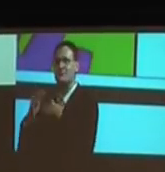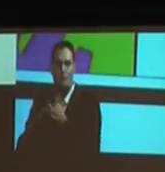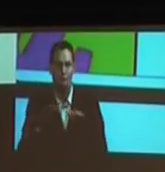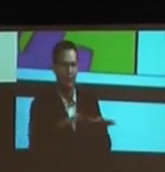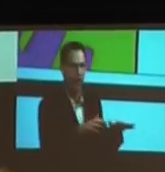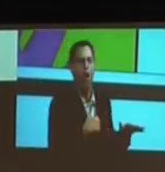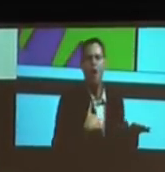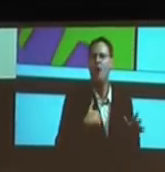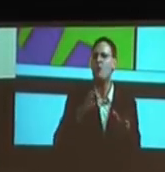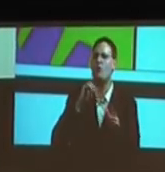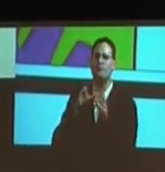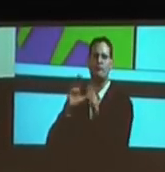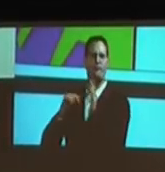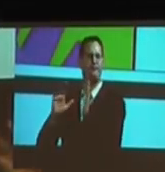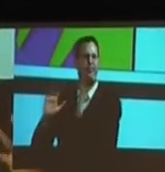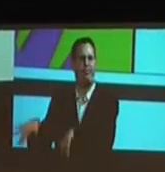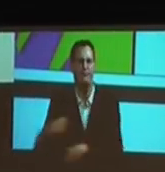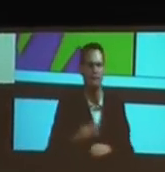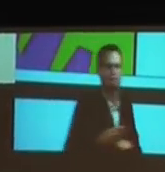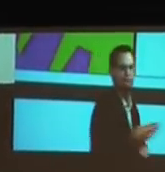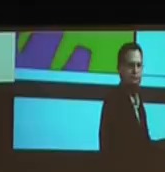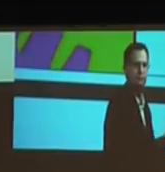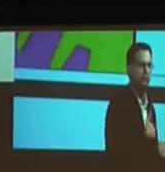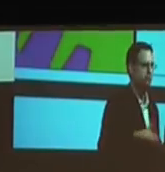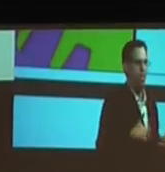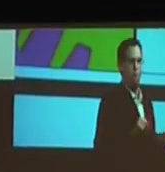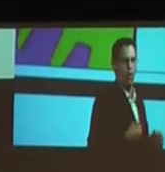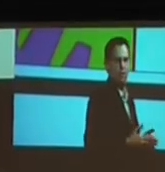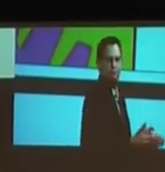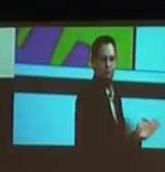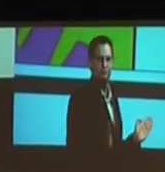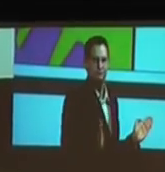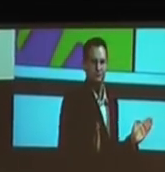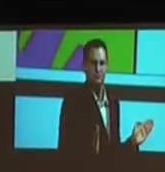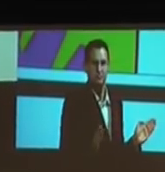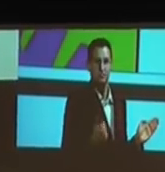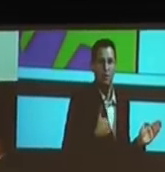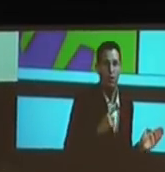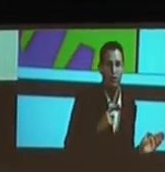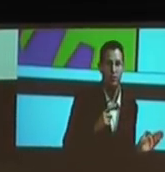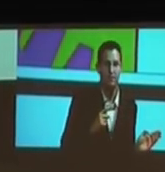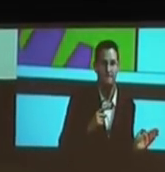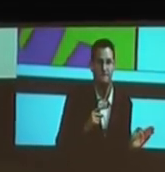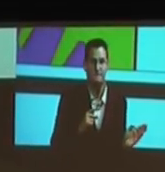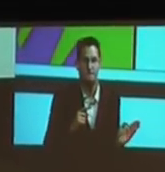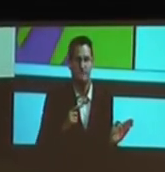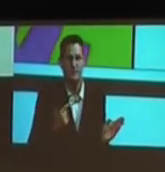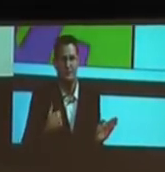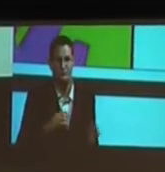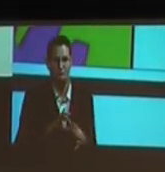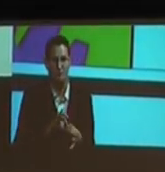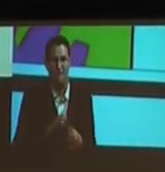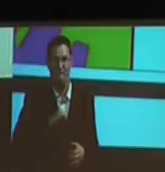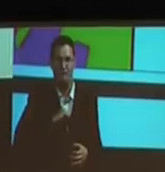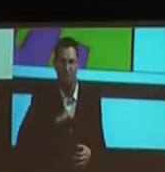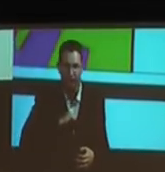man nicht mehr immer dieses Kämpfen möchte. Und dass man sich auch deswegen denkt, ach, da gehe ich heute nicht hin, sondern ich nehme mal Dolmetscher und gehe dann